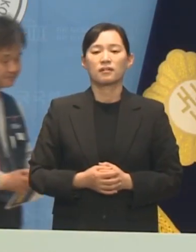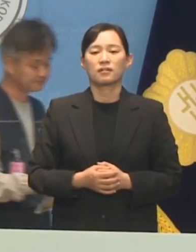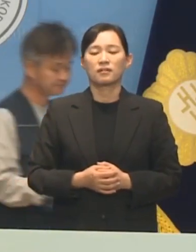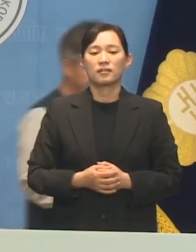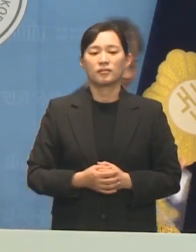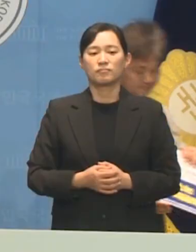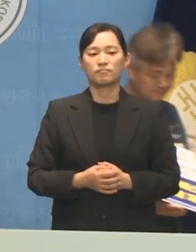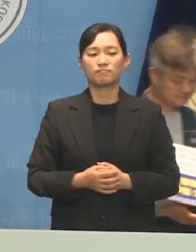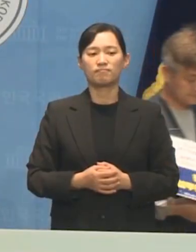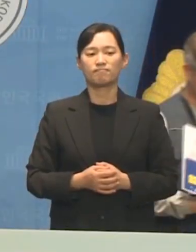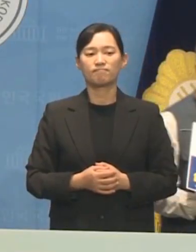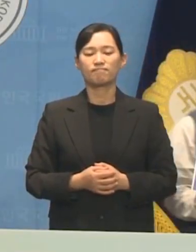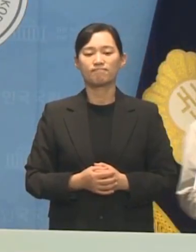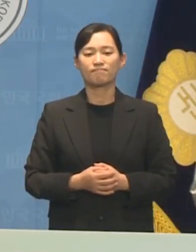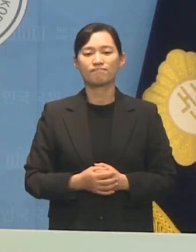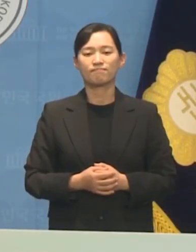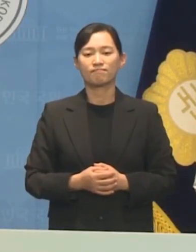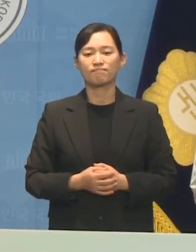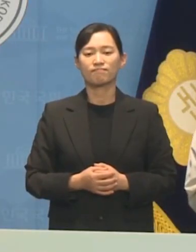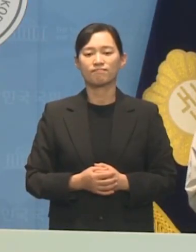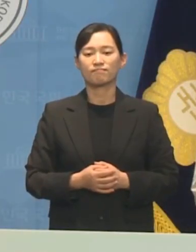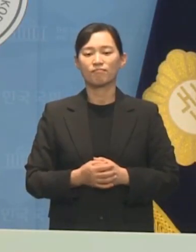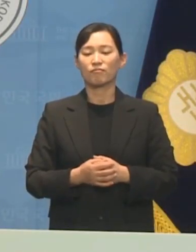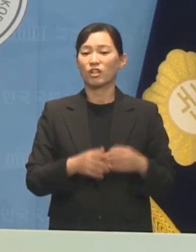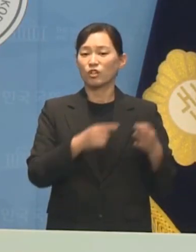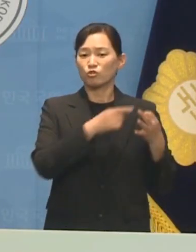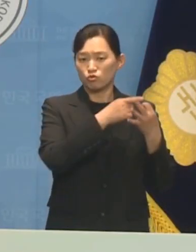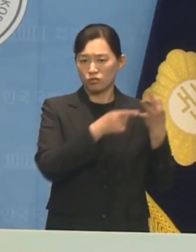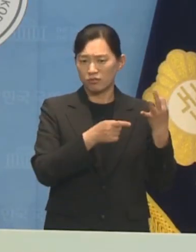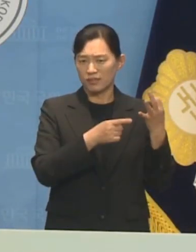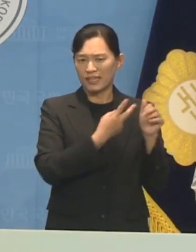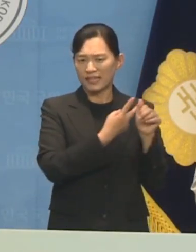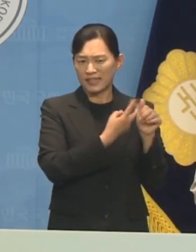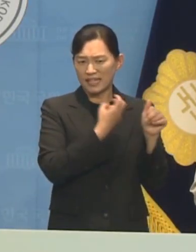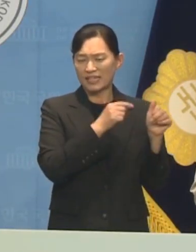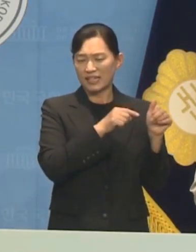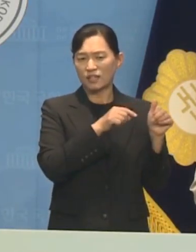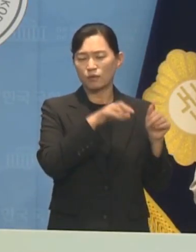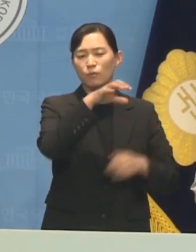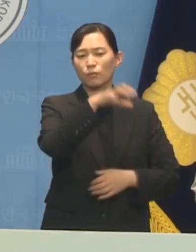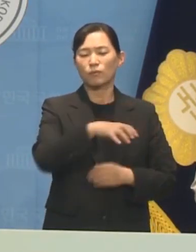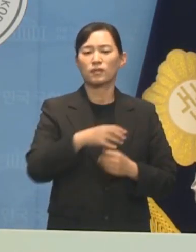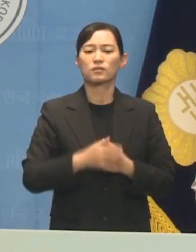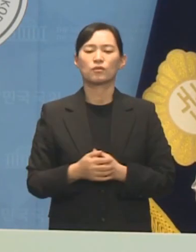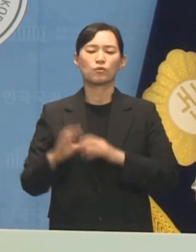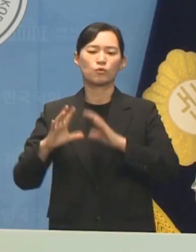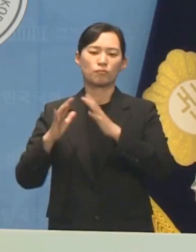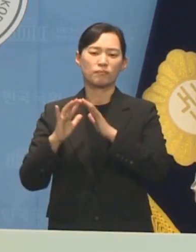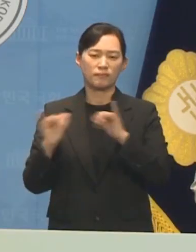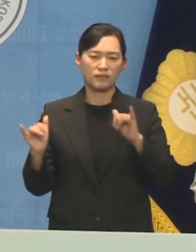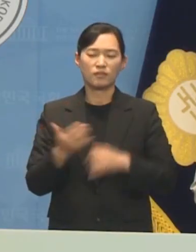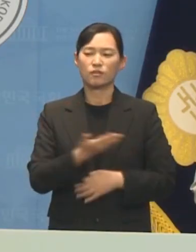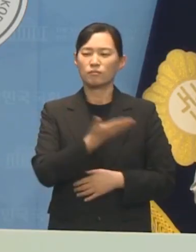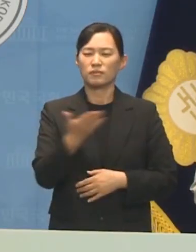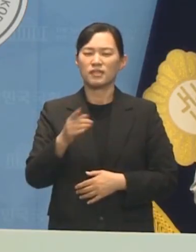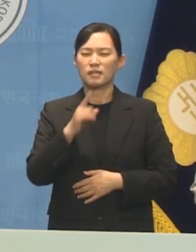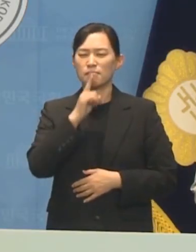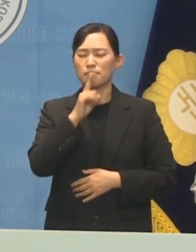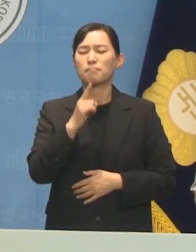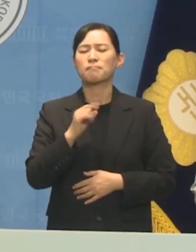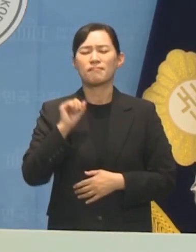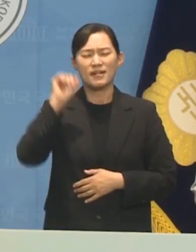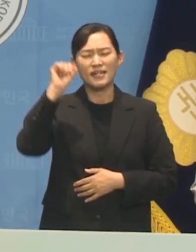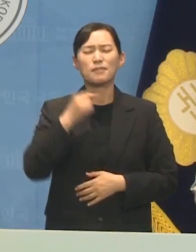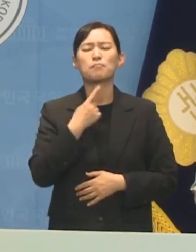네, 우리 윤석열 탄핵의 광장에서 우리 국민들께서 외치셨던 것이